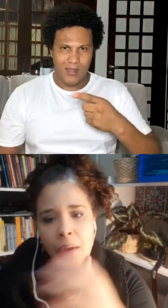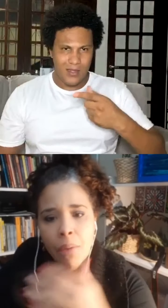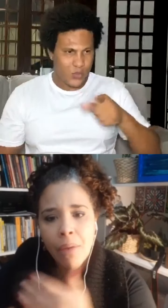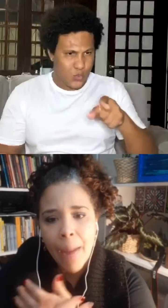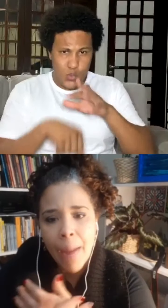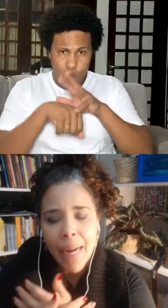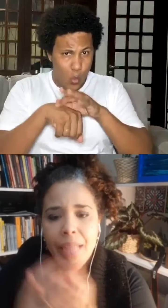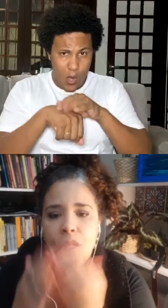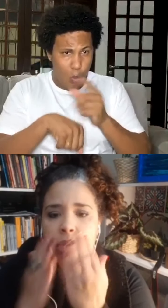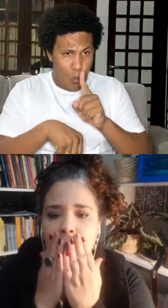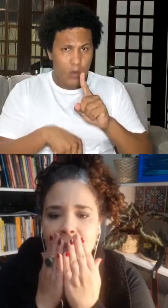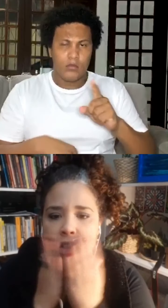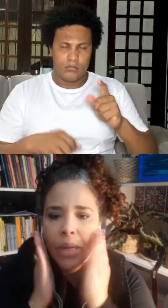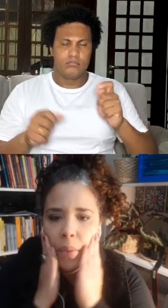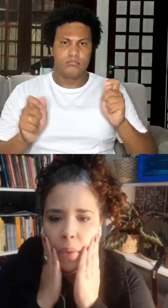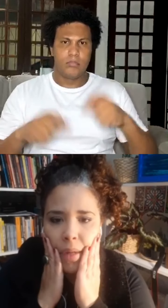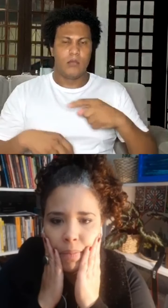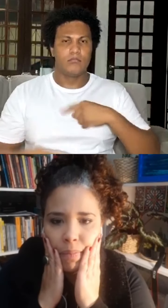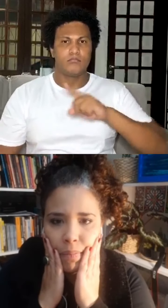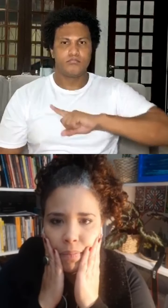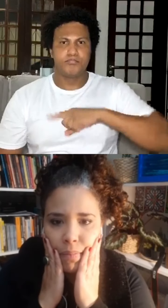mão, abraço e beijo na boca.